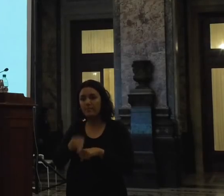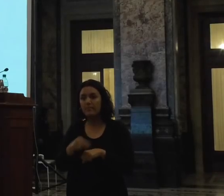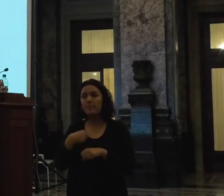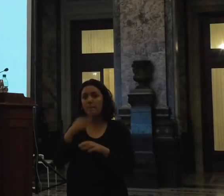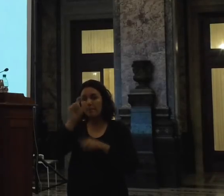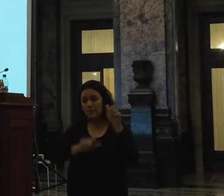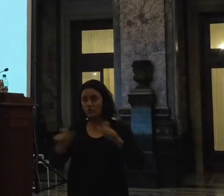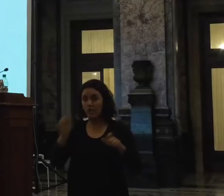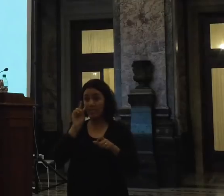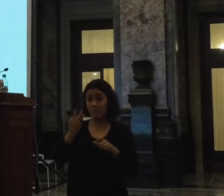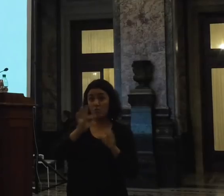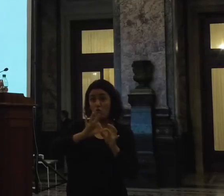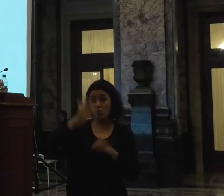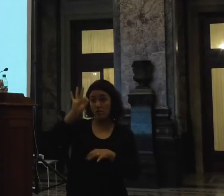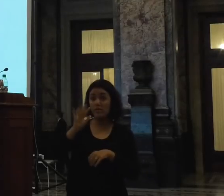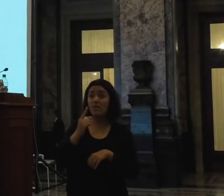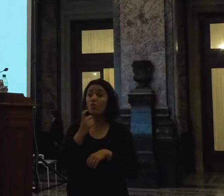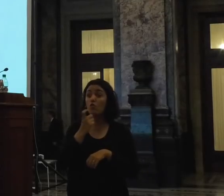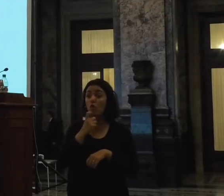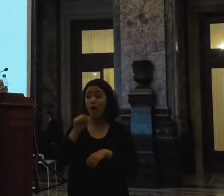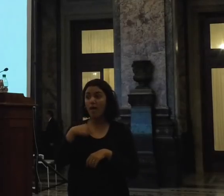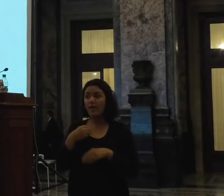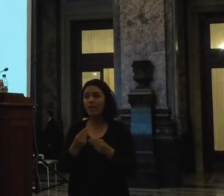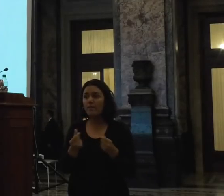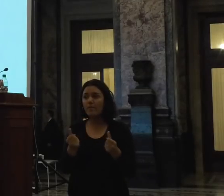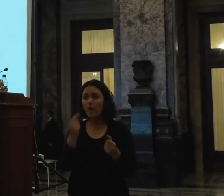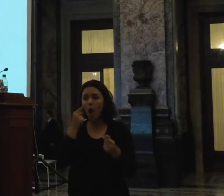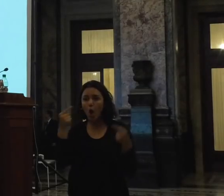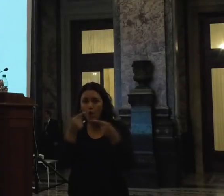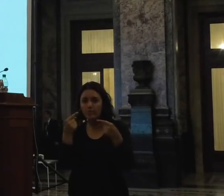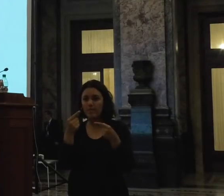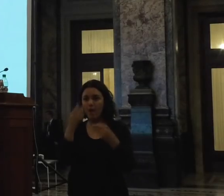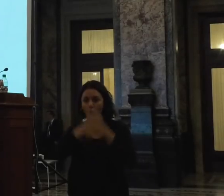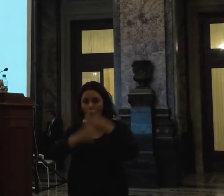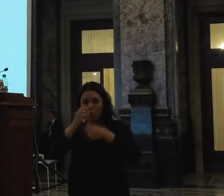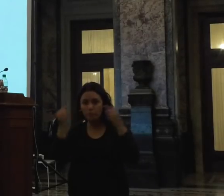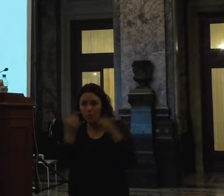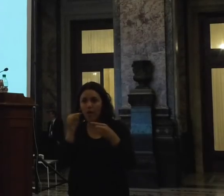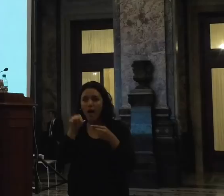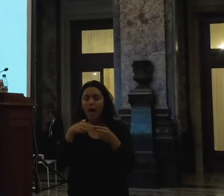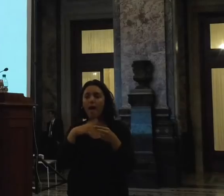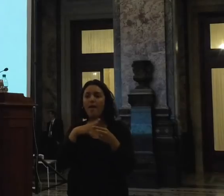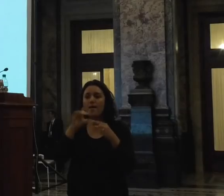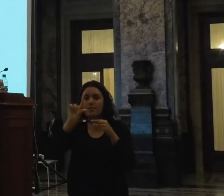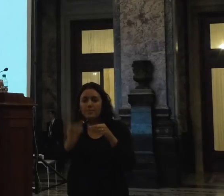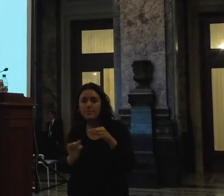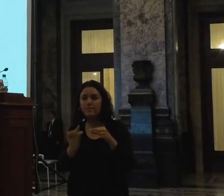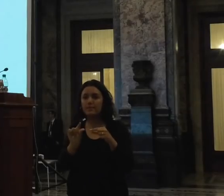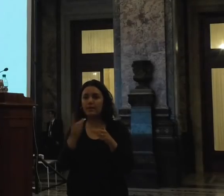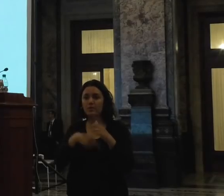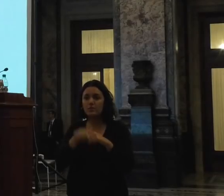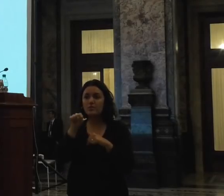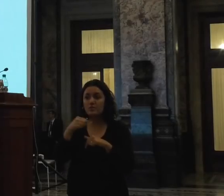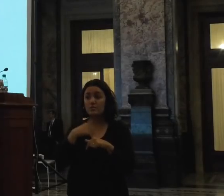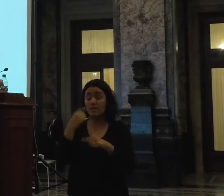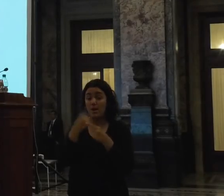línea roja vemos ahora que la sensibilidad al contraste disminuye. Es decir, los recursos son tan limitados que